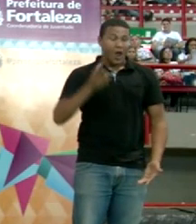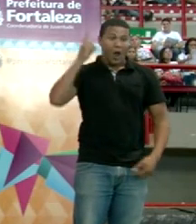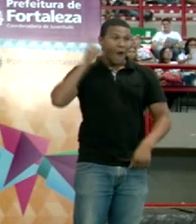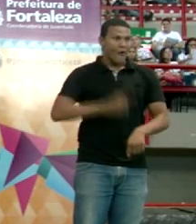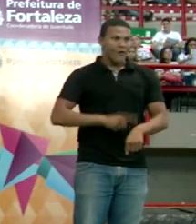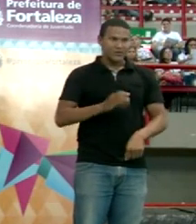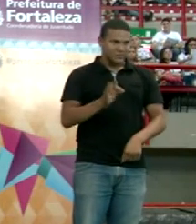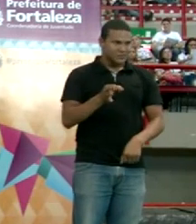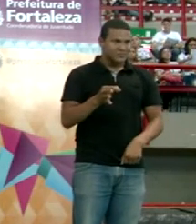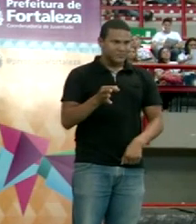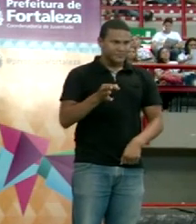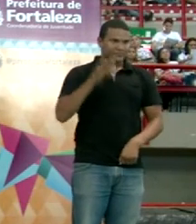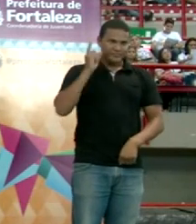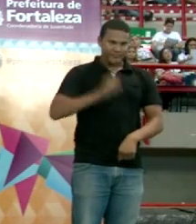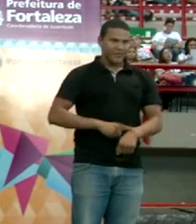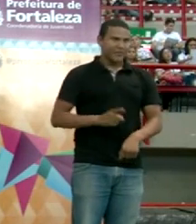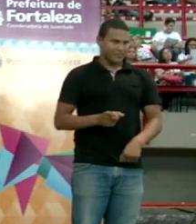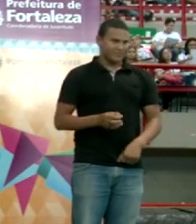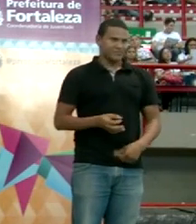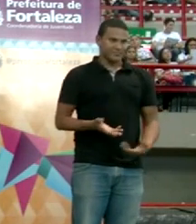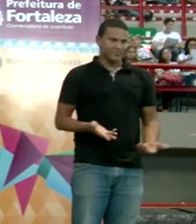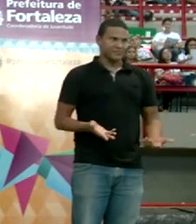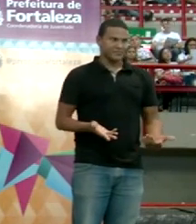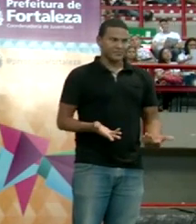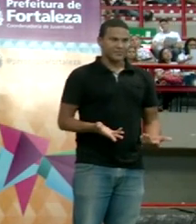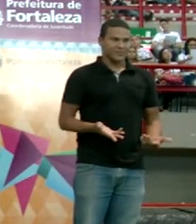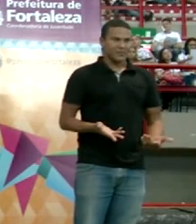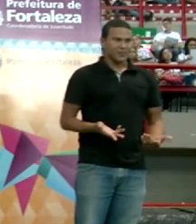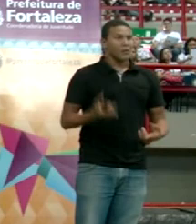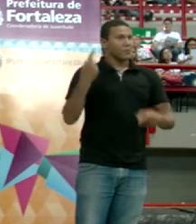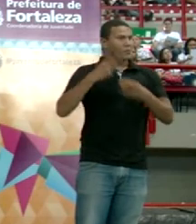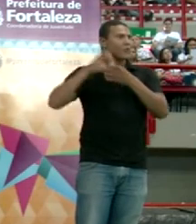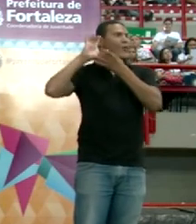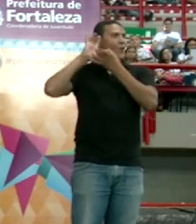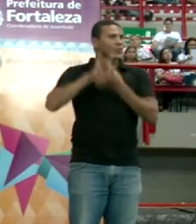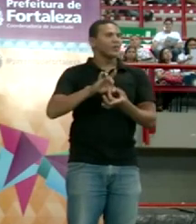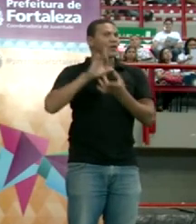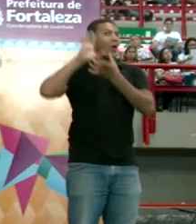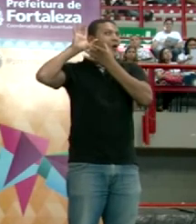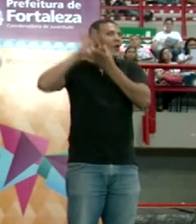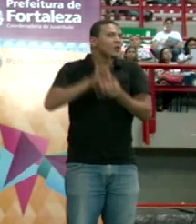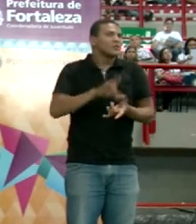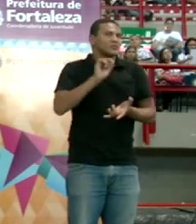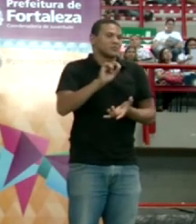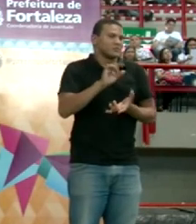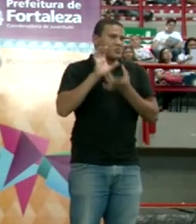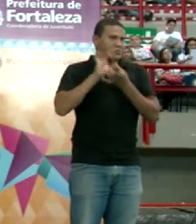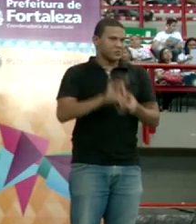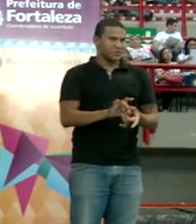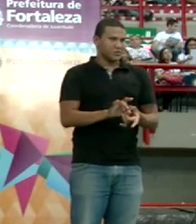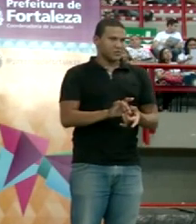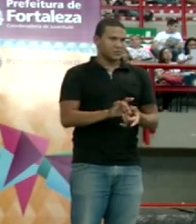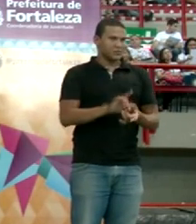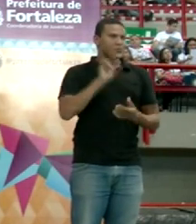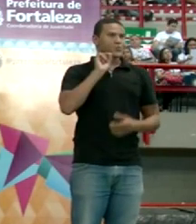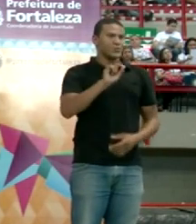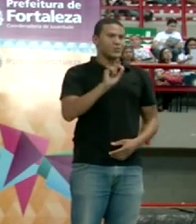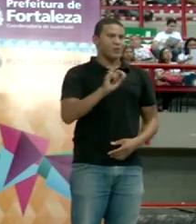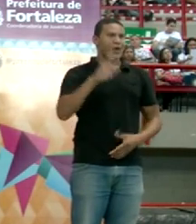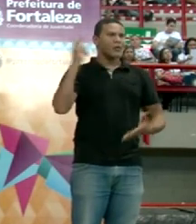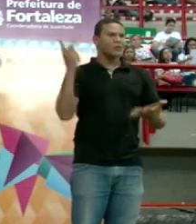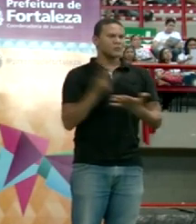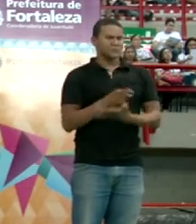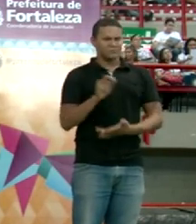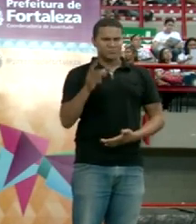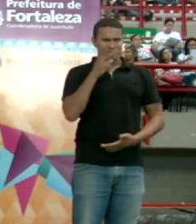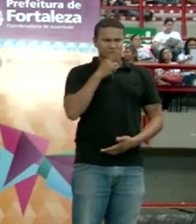Tapa na cara e muito bem dado. Porque pelo contexto, pelo referente, essa mensagem acabou de